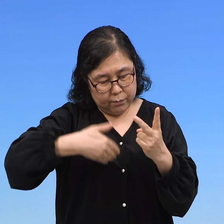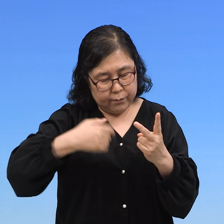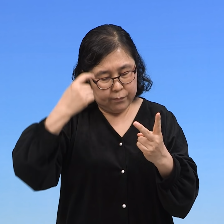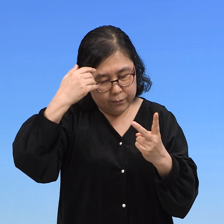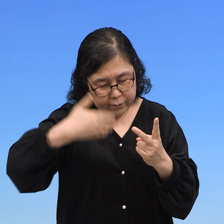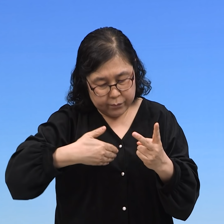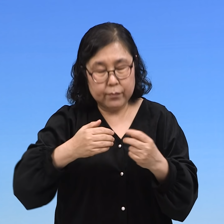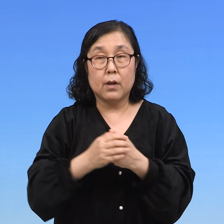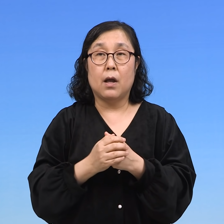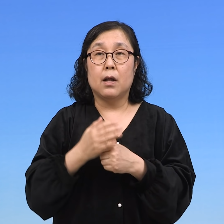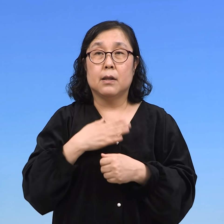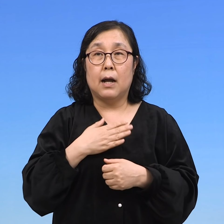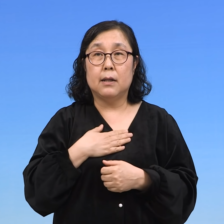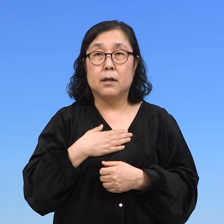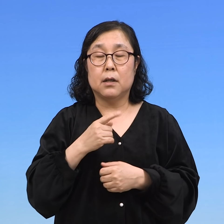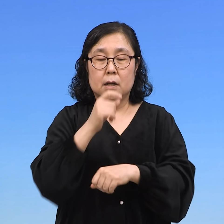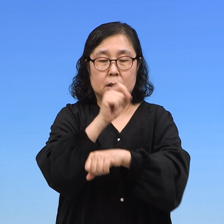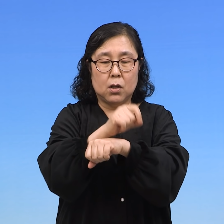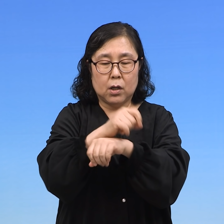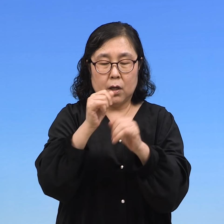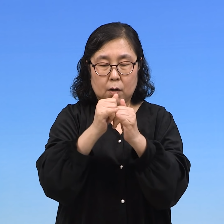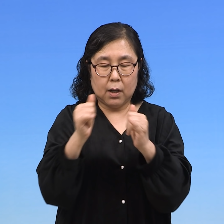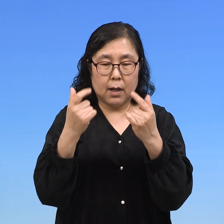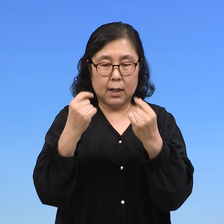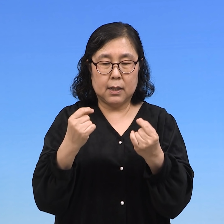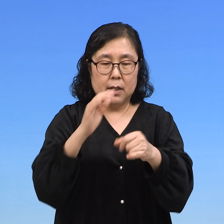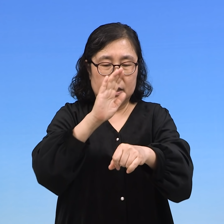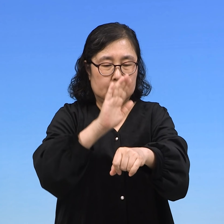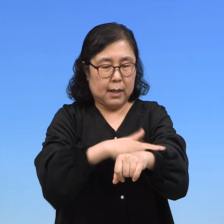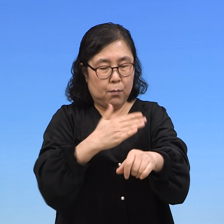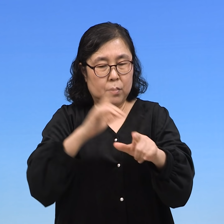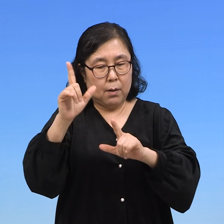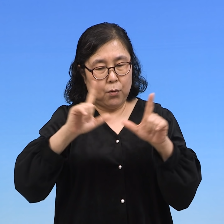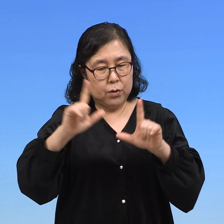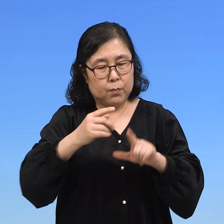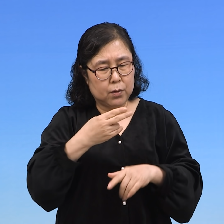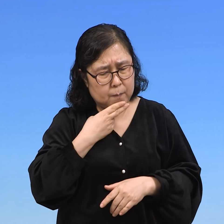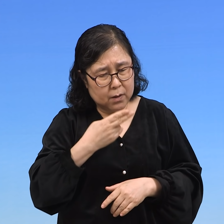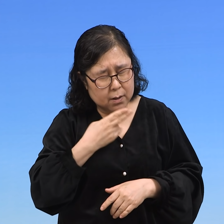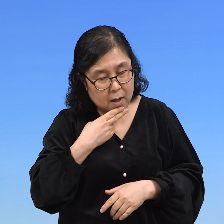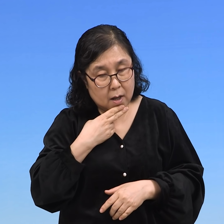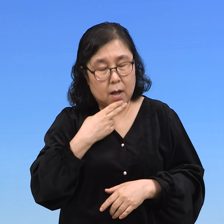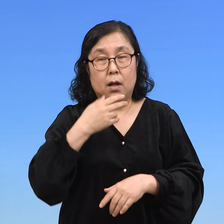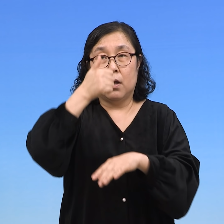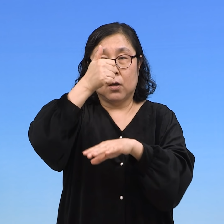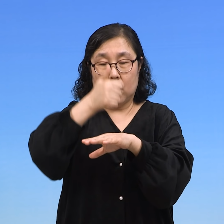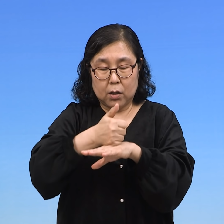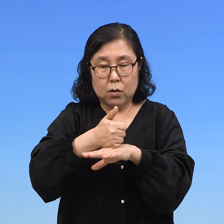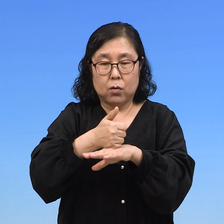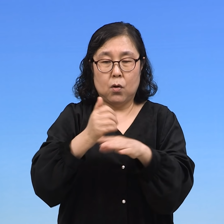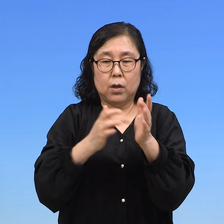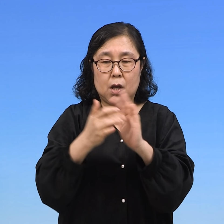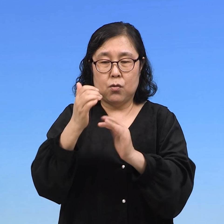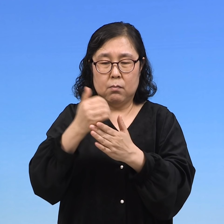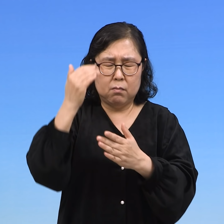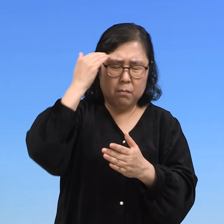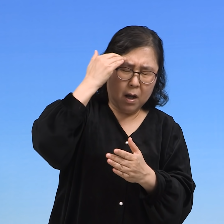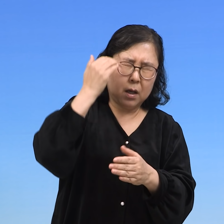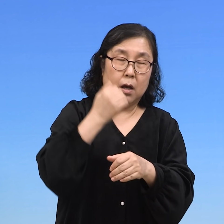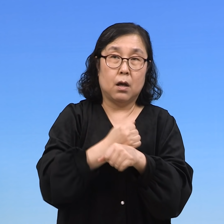혹시 저는 이 석인간과 같은 잘못된 태도가 없는가 그래서 결과적으로 주님을